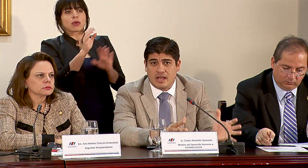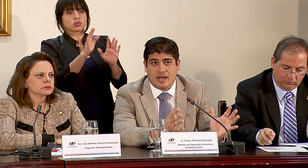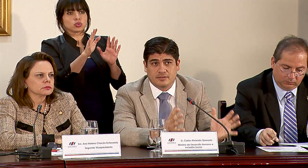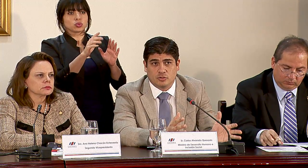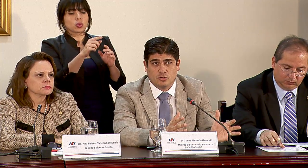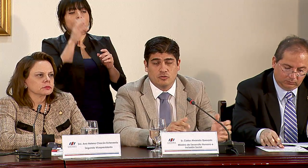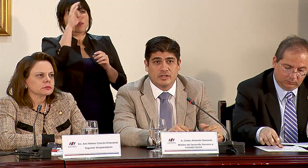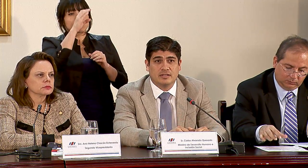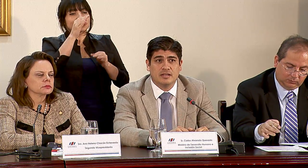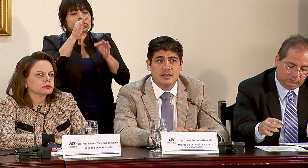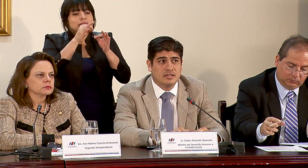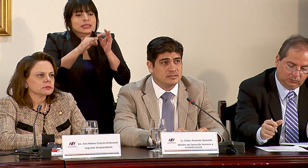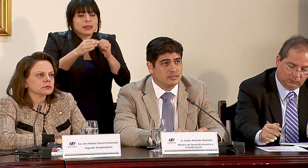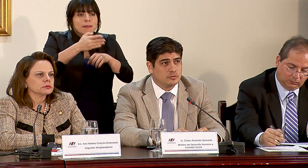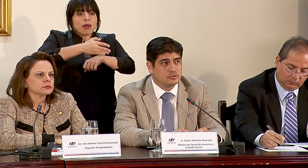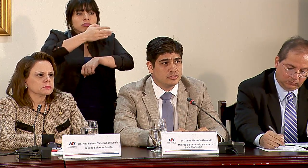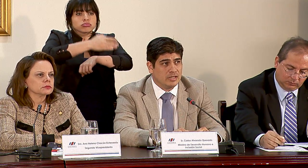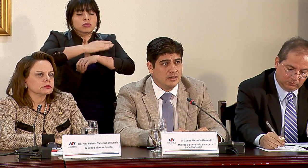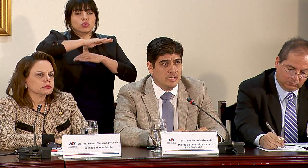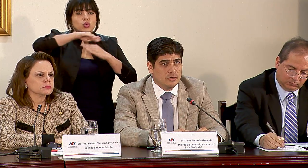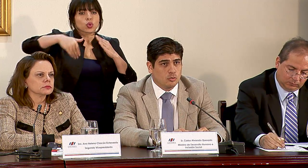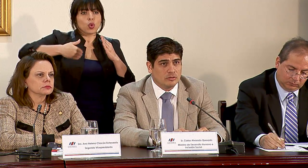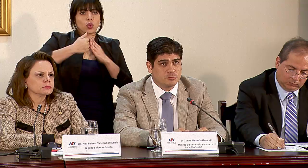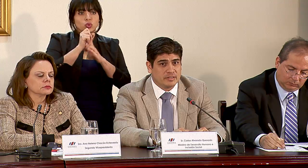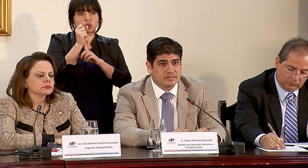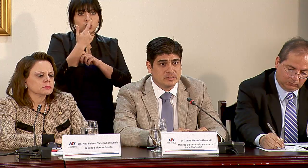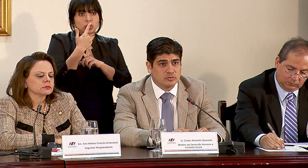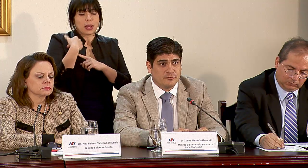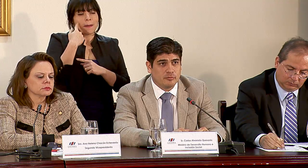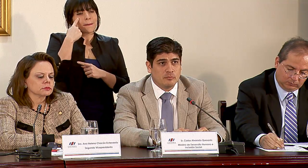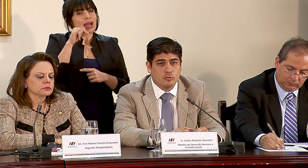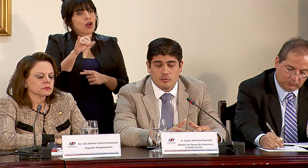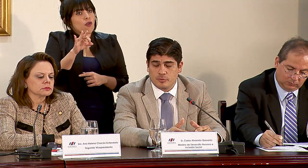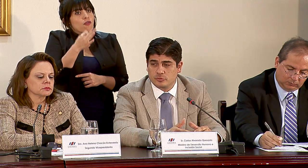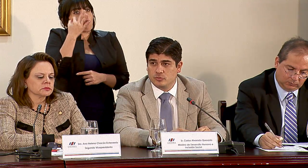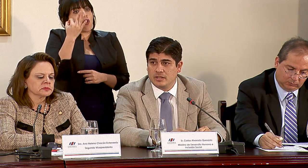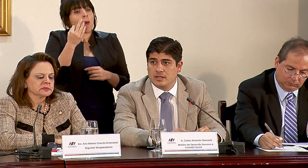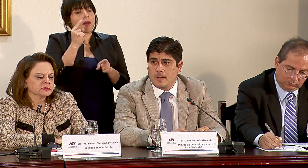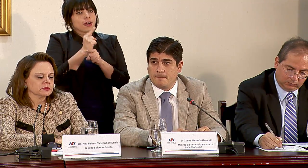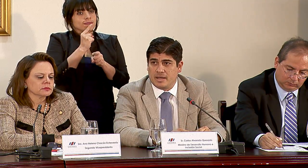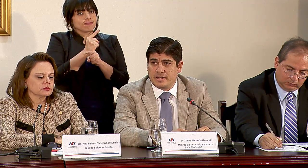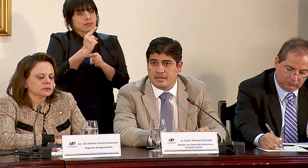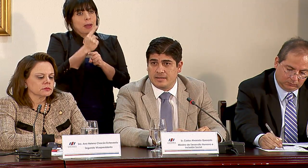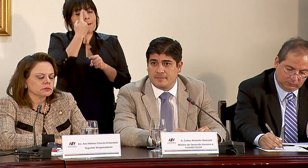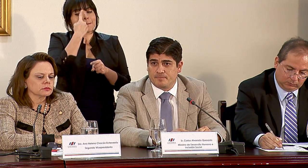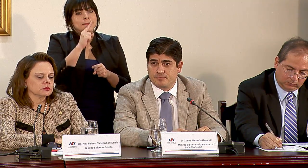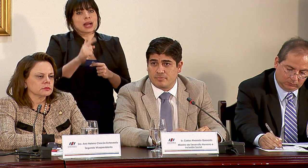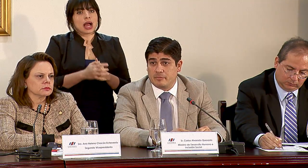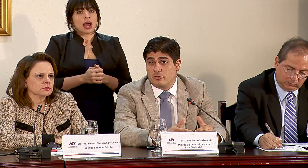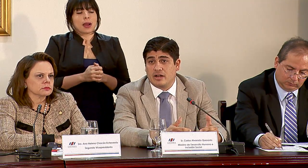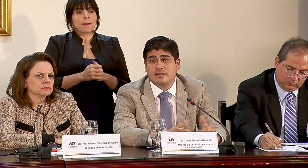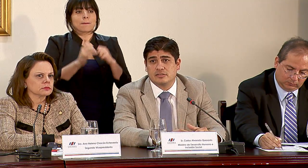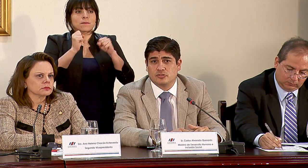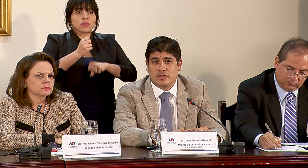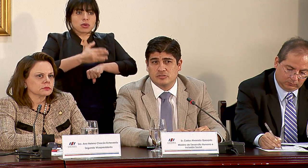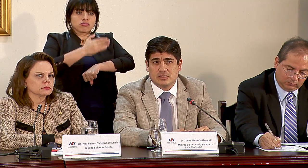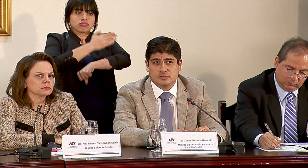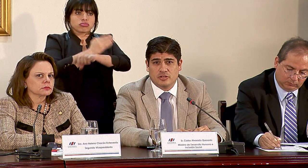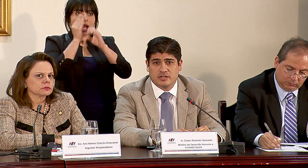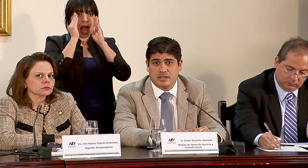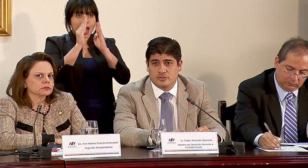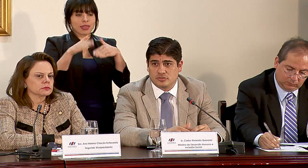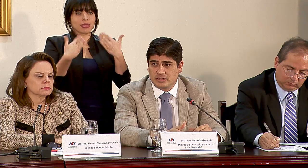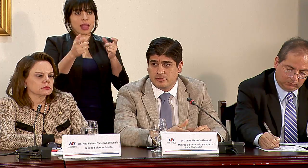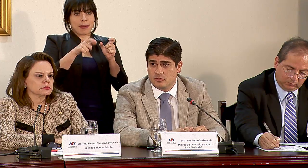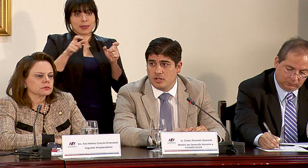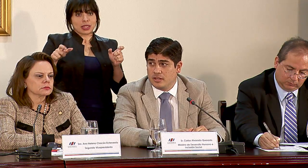se amplifica a todo el sector social, lo cual nos parece que es una forma muy oportuna para mejorar la atención que damos a